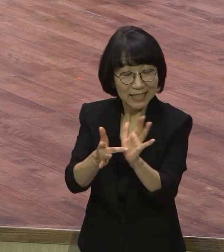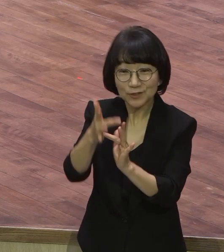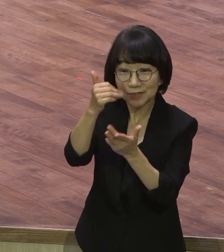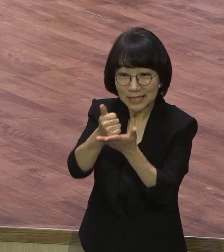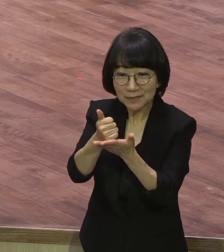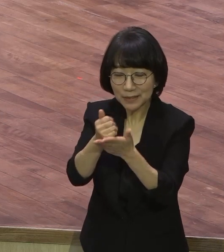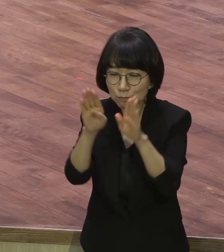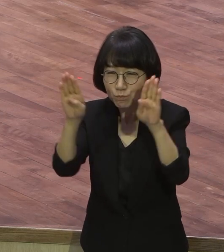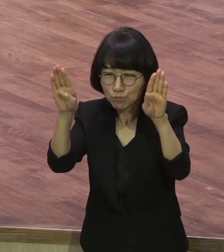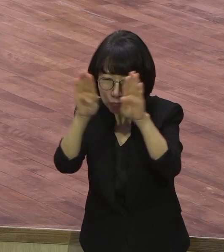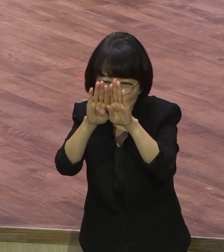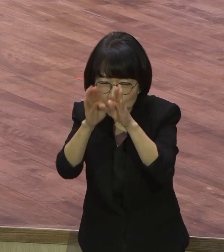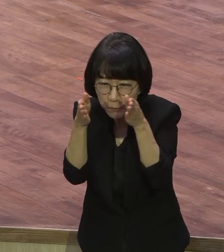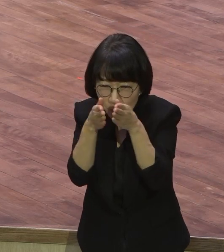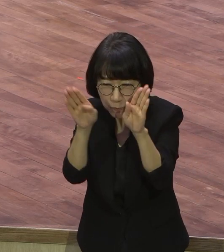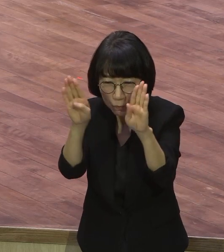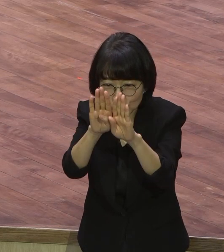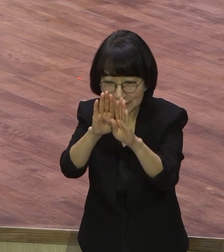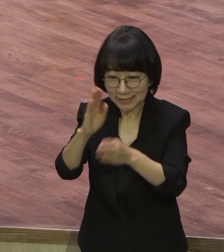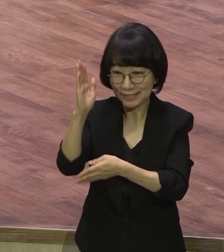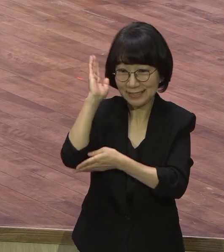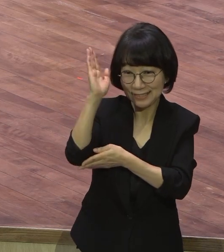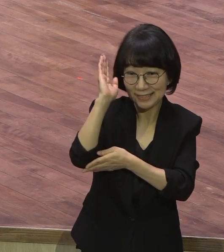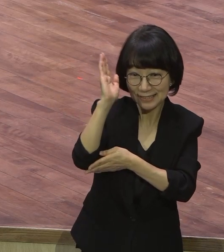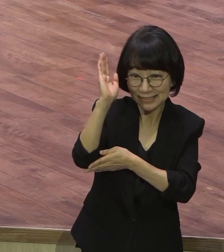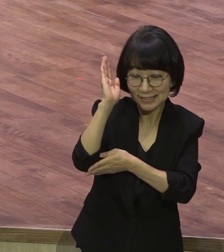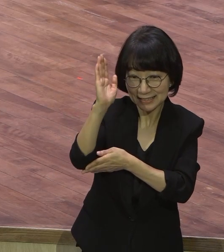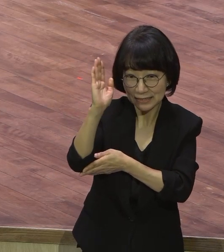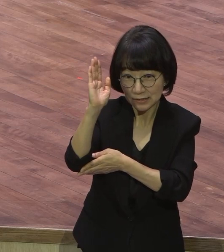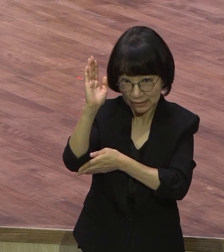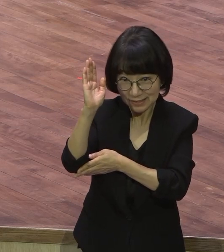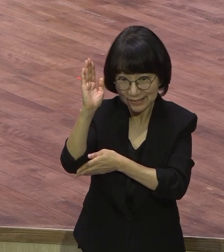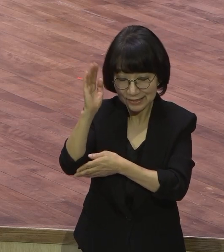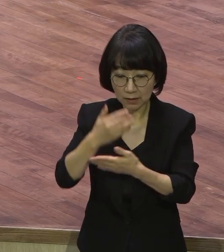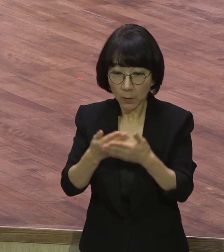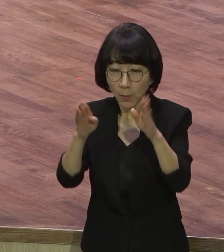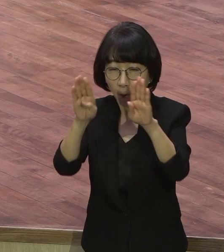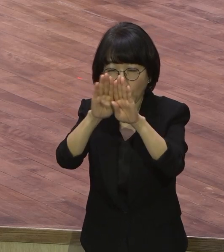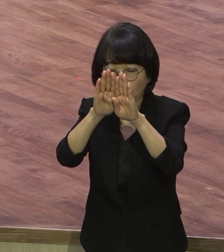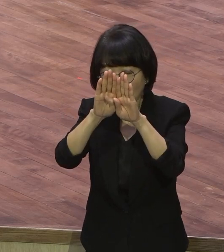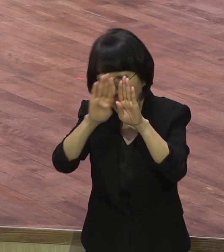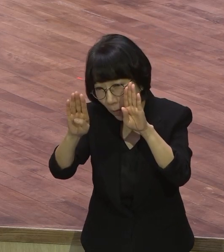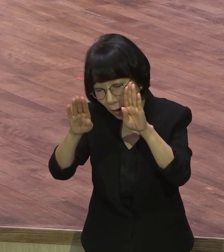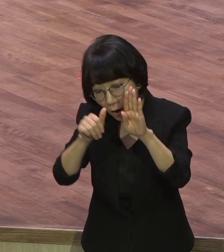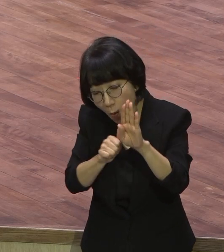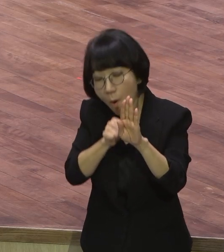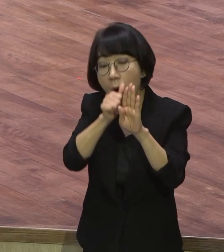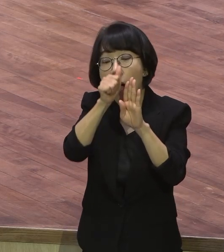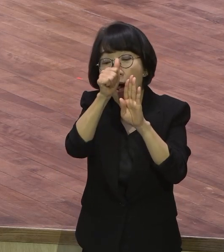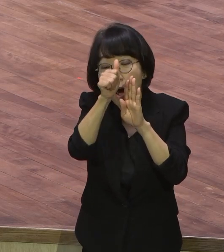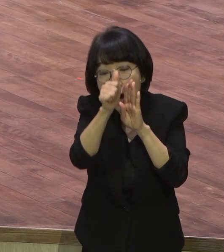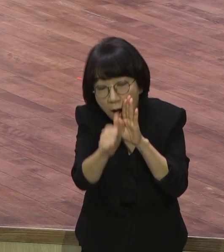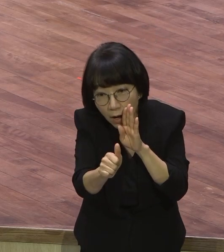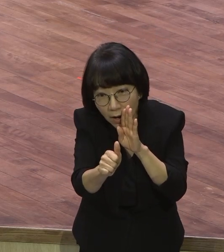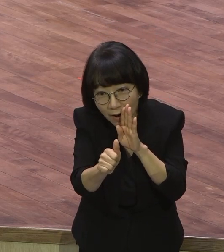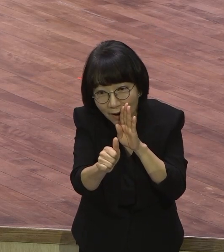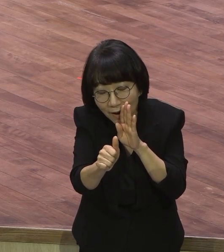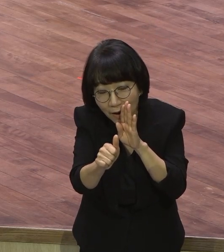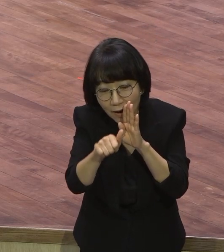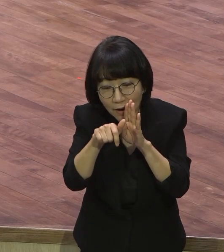들어선 이후에 그 다음에 어떻게 됩니까 좁은 문을 들어섬으면 그 좁은 문에